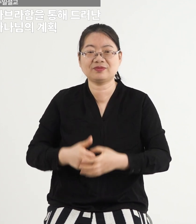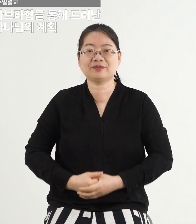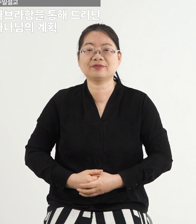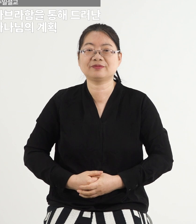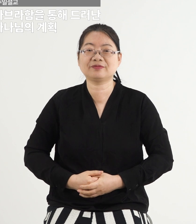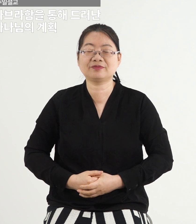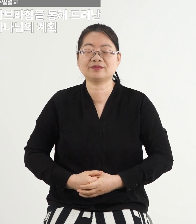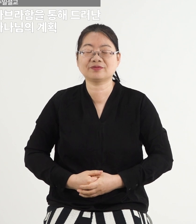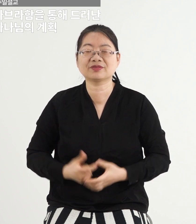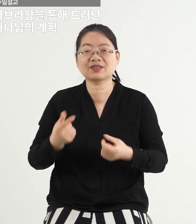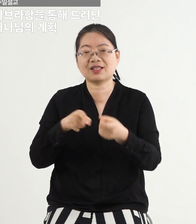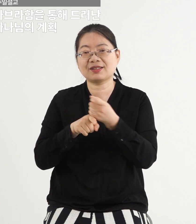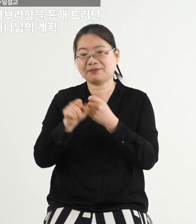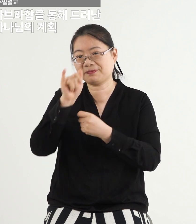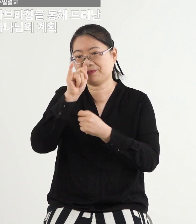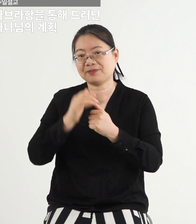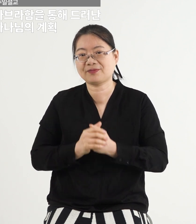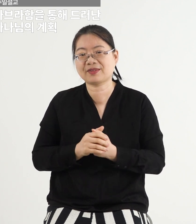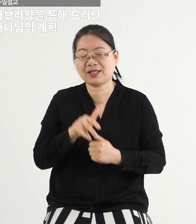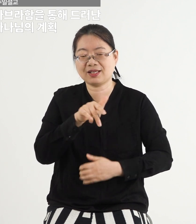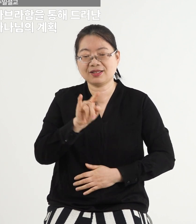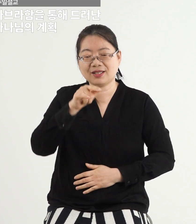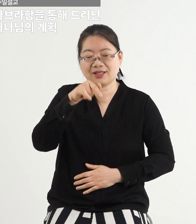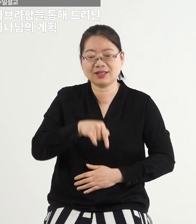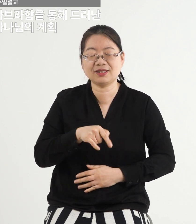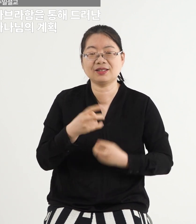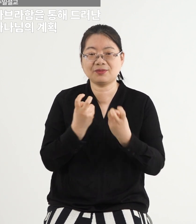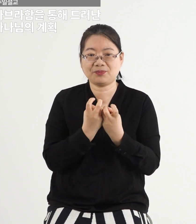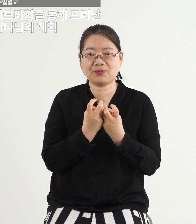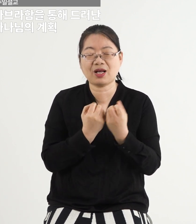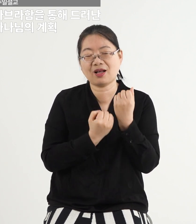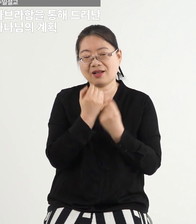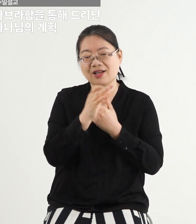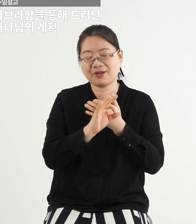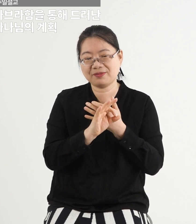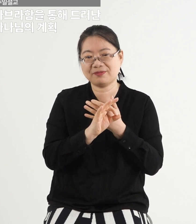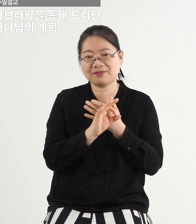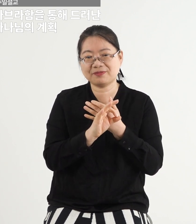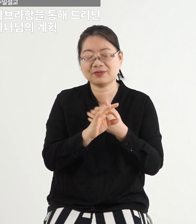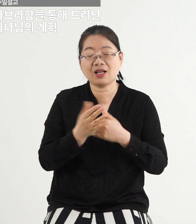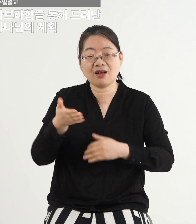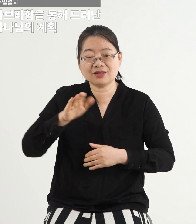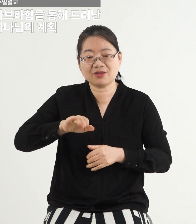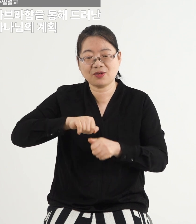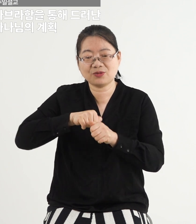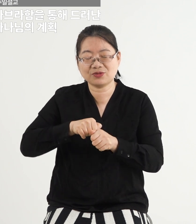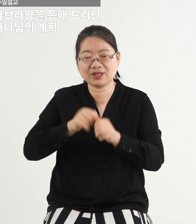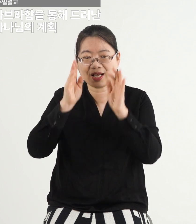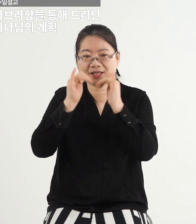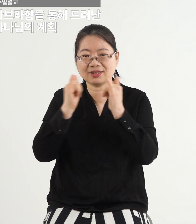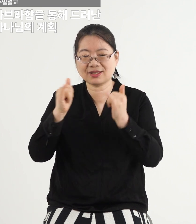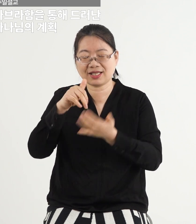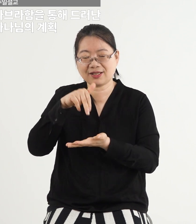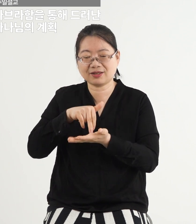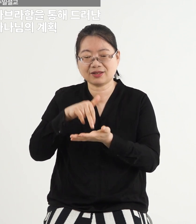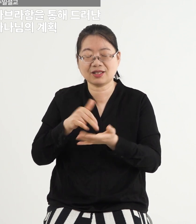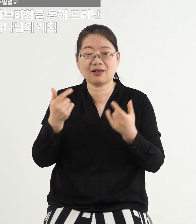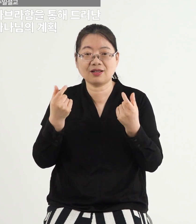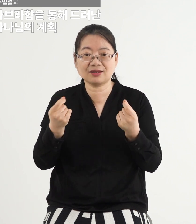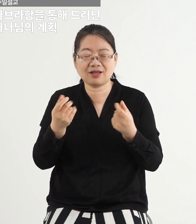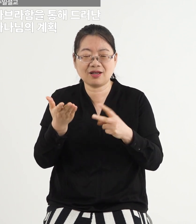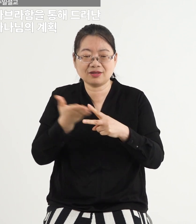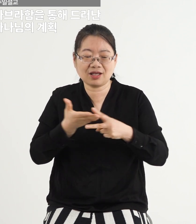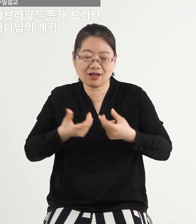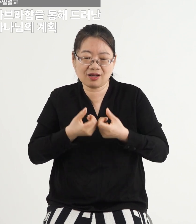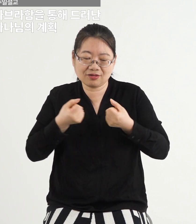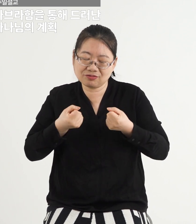것이다. 이런 의미가 됩니다. 재규용법으로 해석을 하면. 근데 이걸 굳이 학자들의 논리처럼 나눌